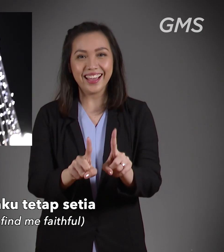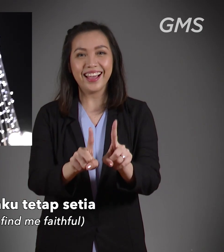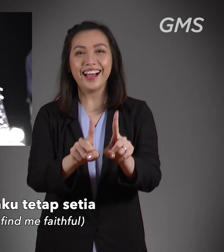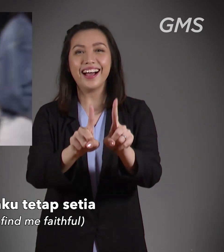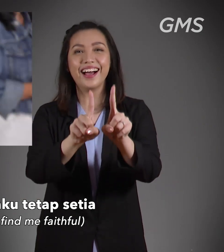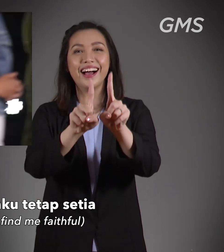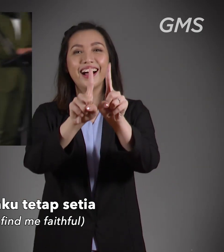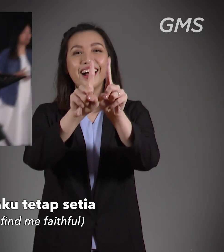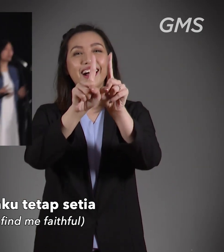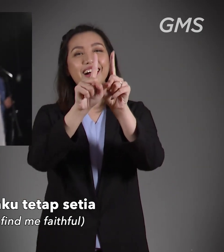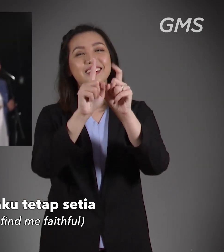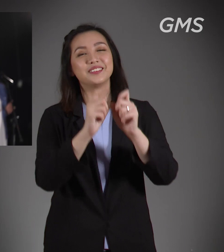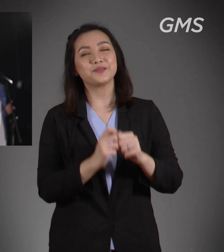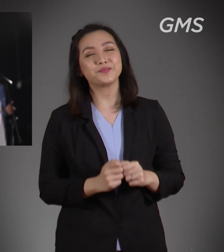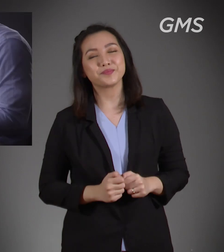setia.